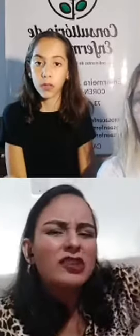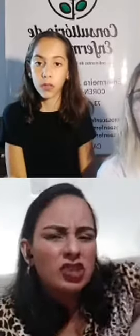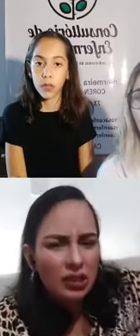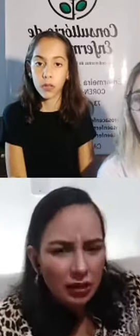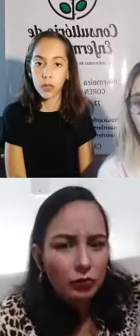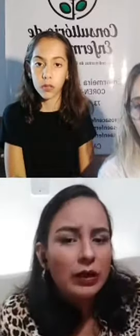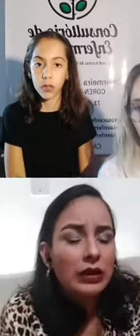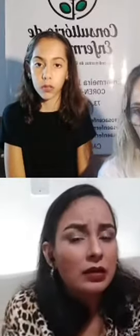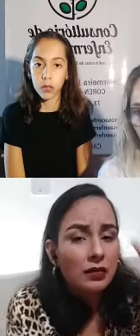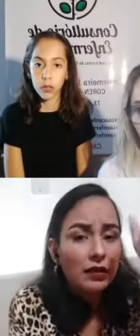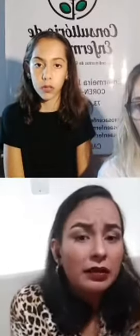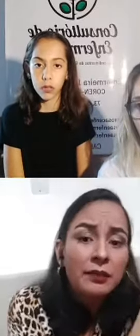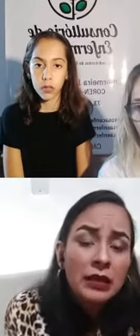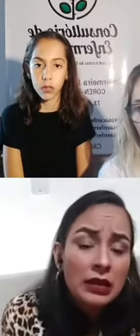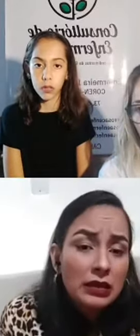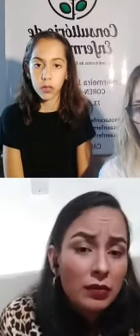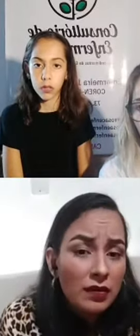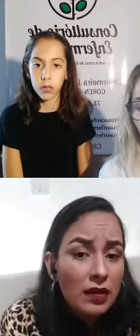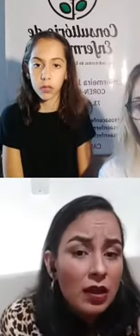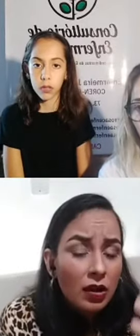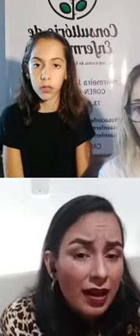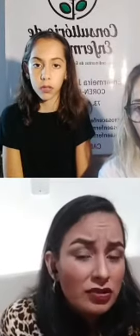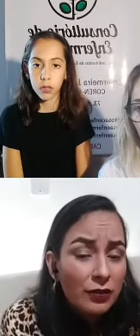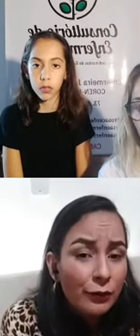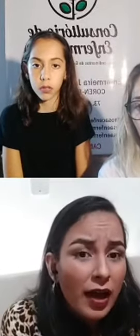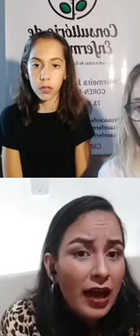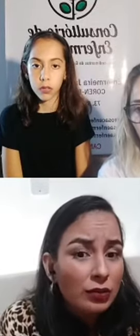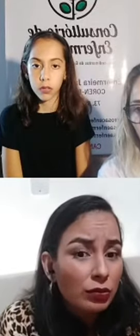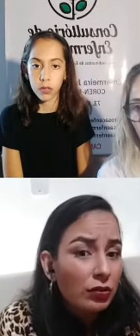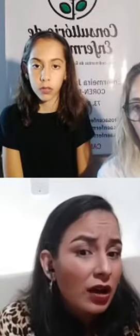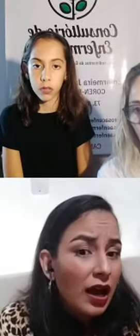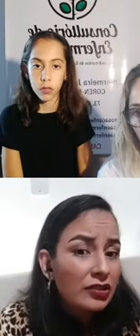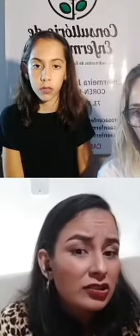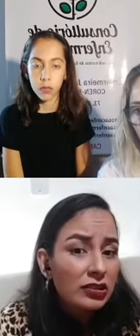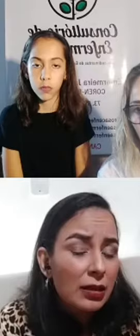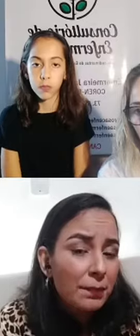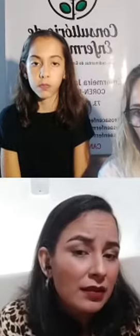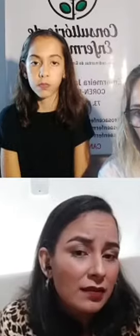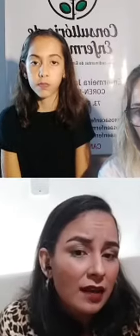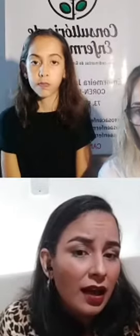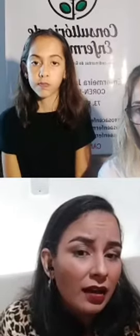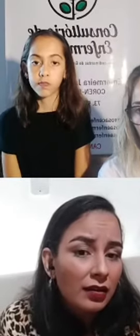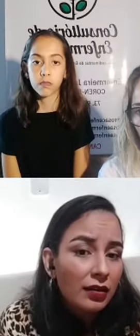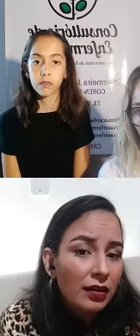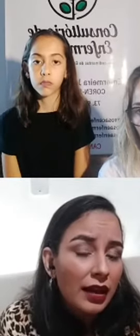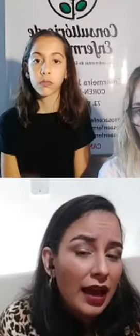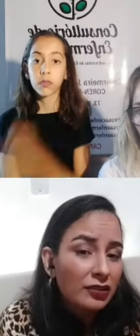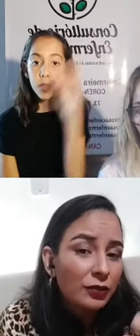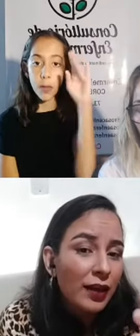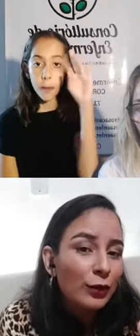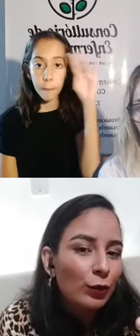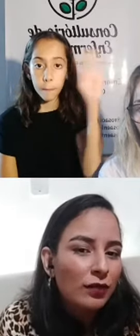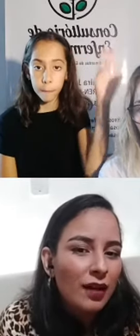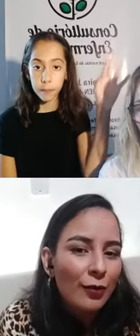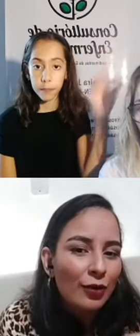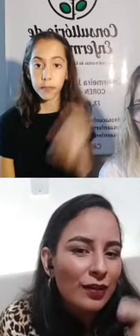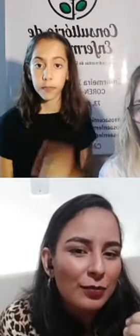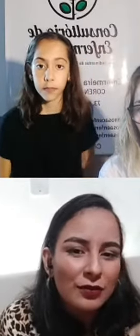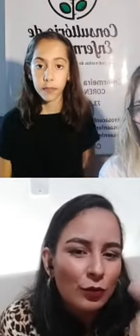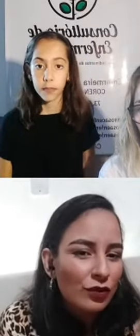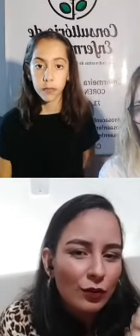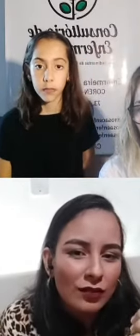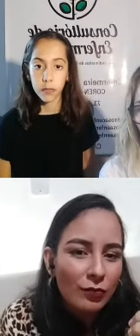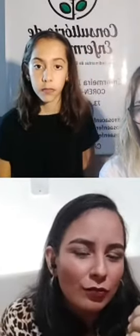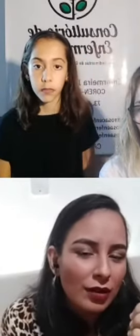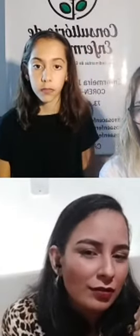da tia, de uma criança, né? Então, assim, de fato, a gente tem que pensar, a gente fala inclusão, e eu sempre tive